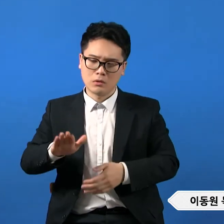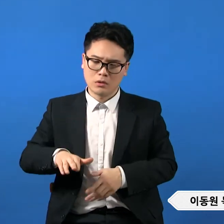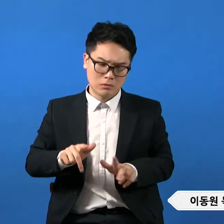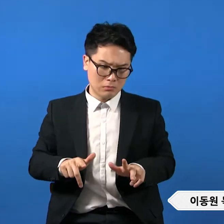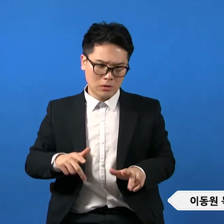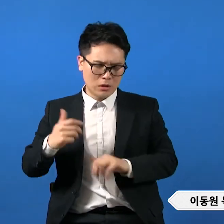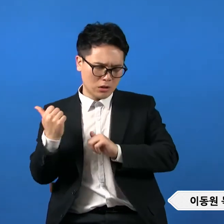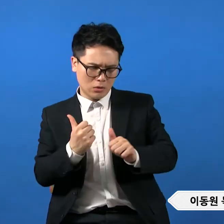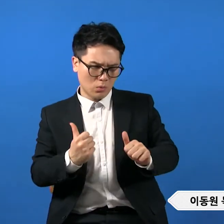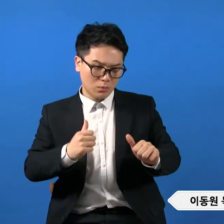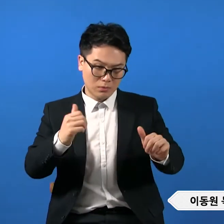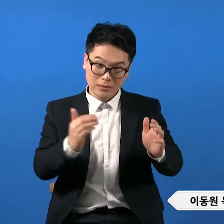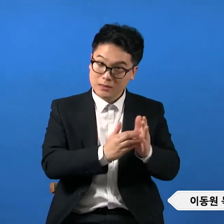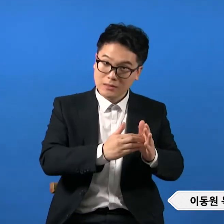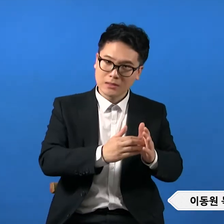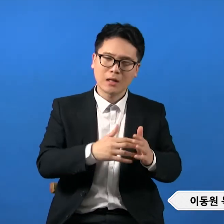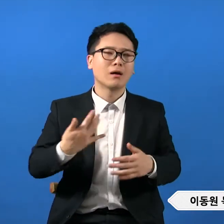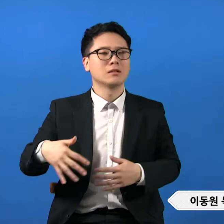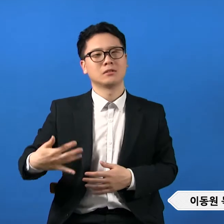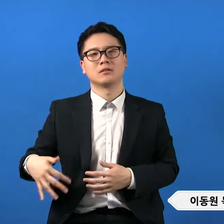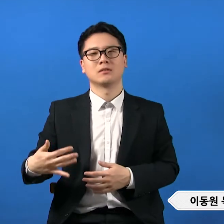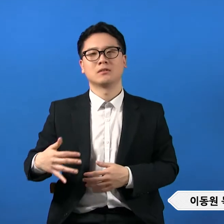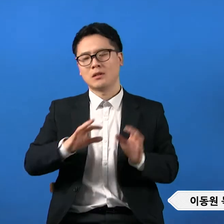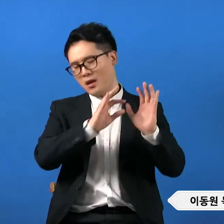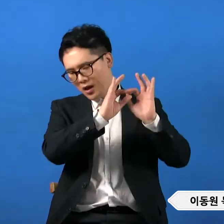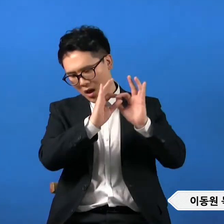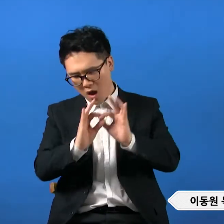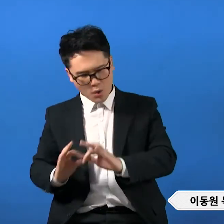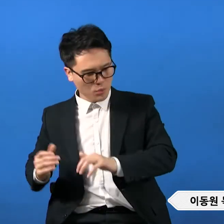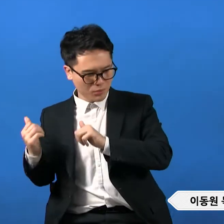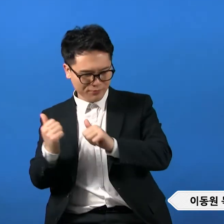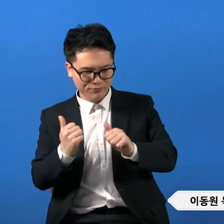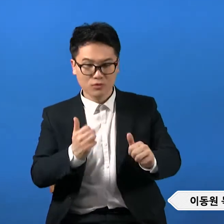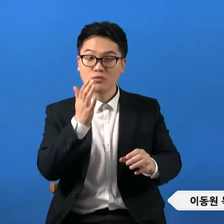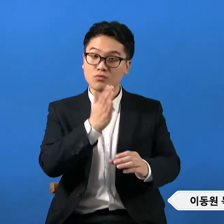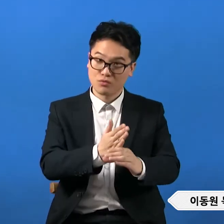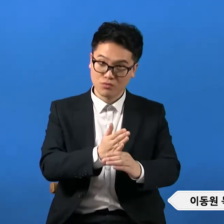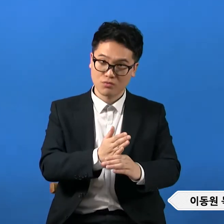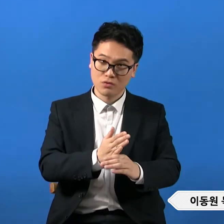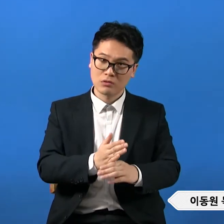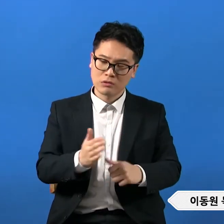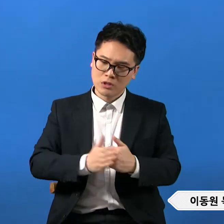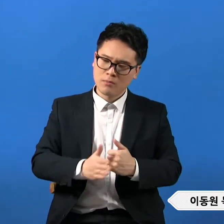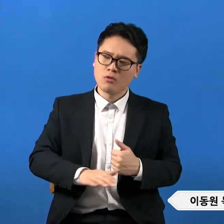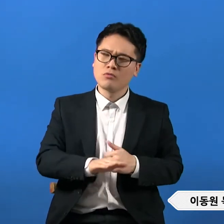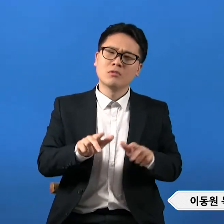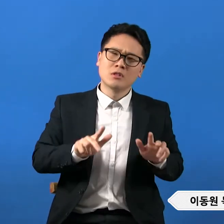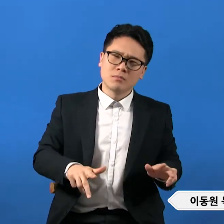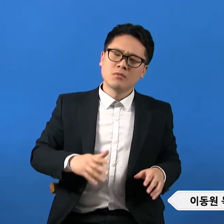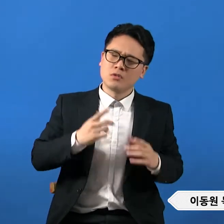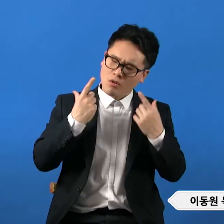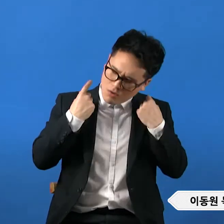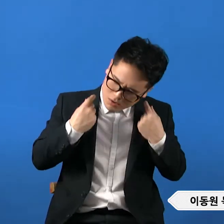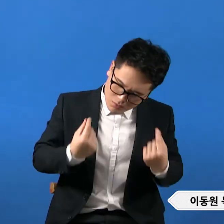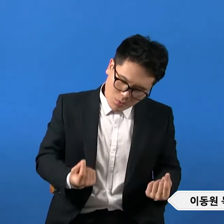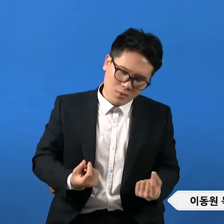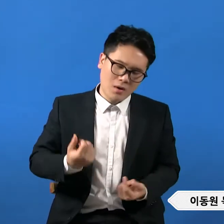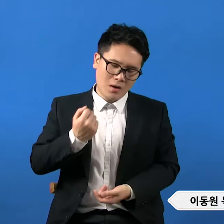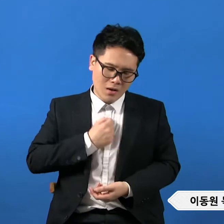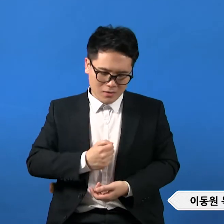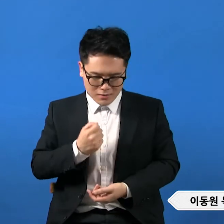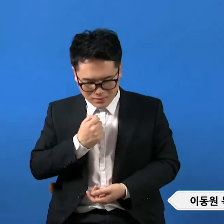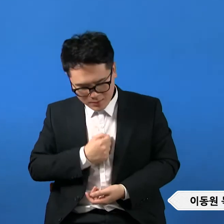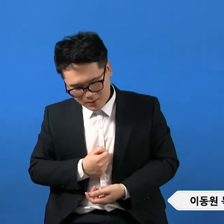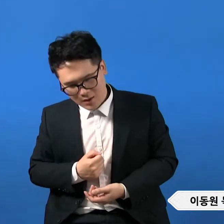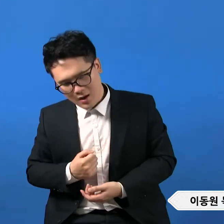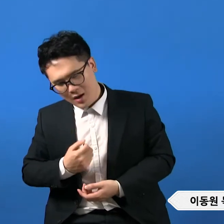끝나지 않았어요. 아직 그분의 진노는 계속되고 있습니다. 그래서 우리는 아직도 신음하고 있습니다. 아직도